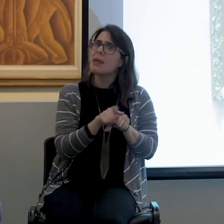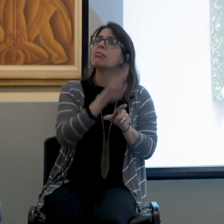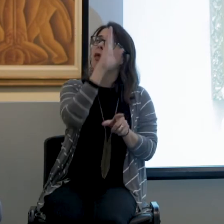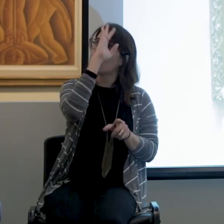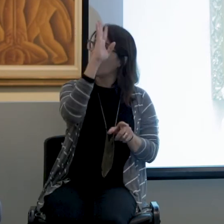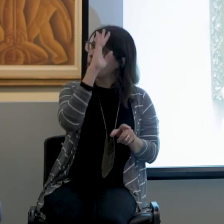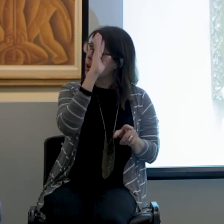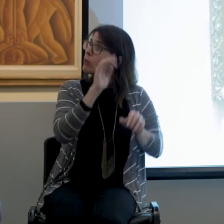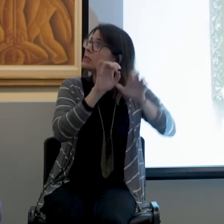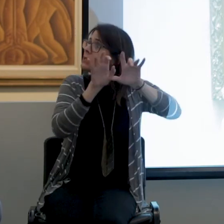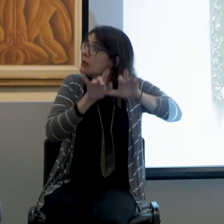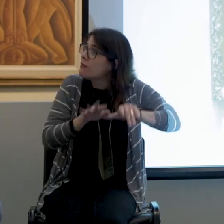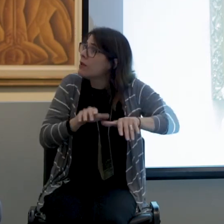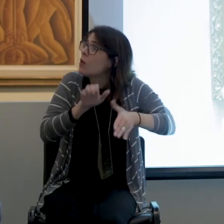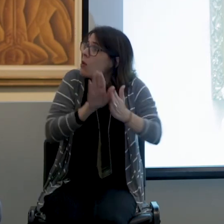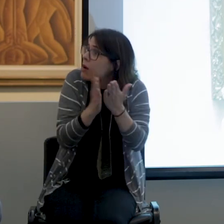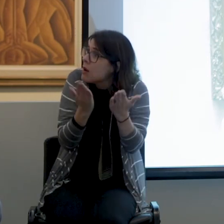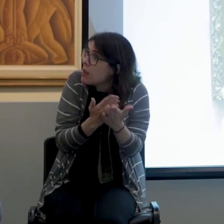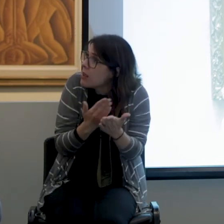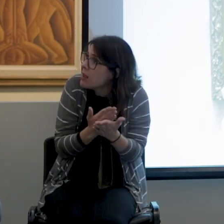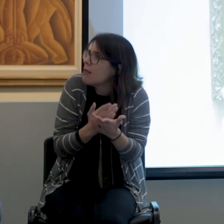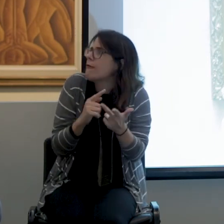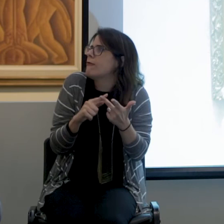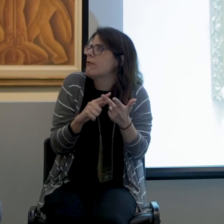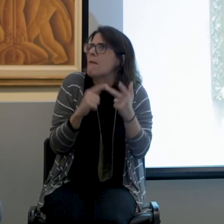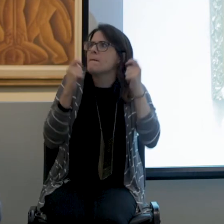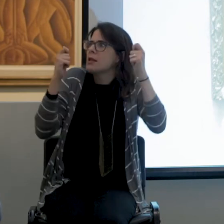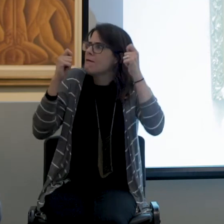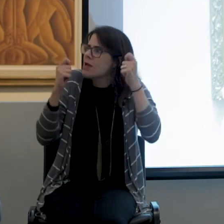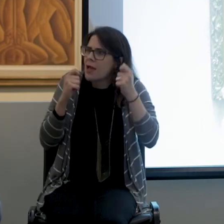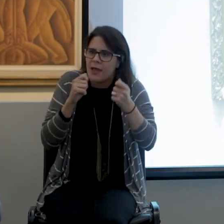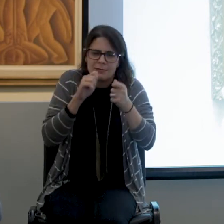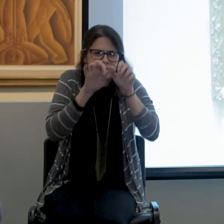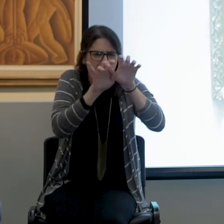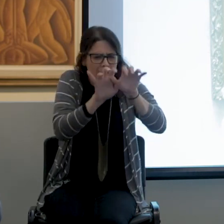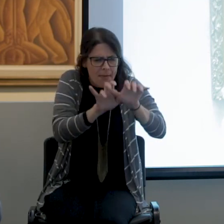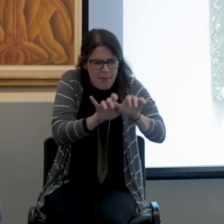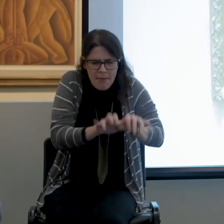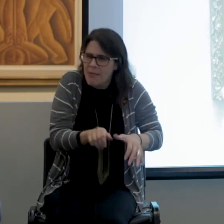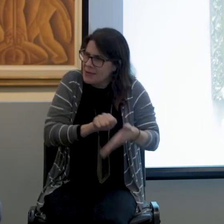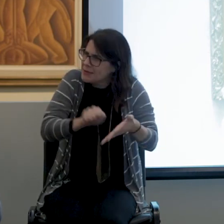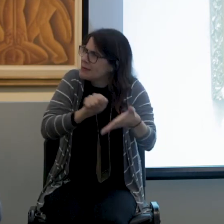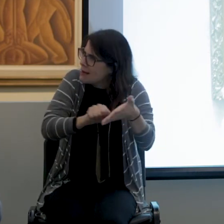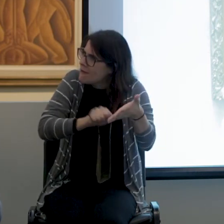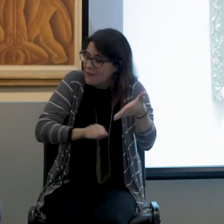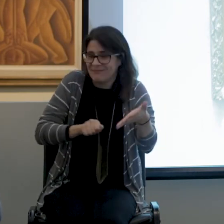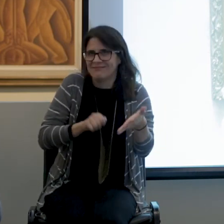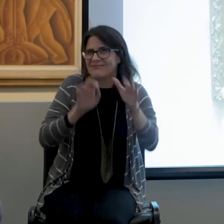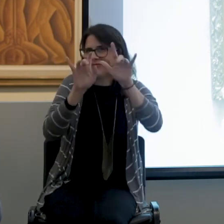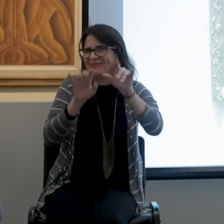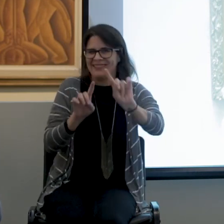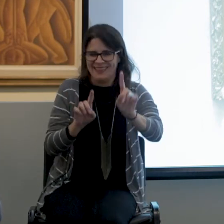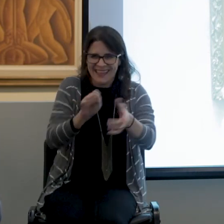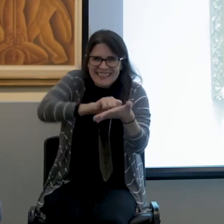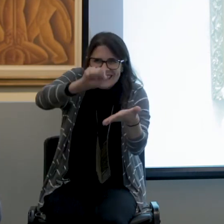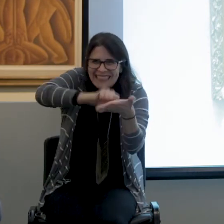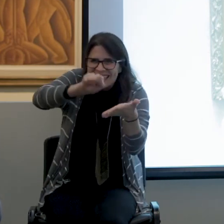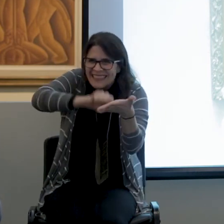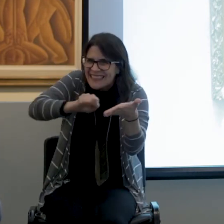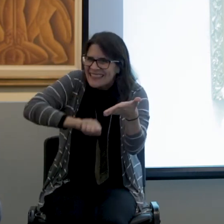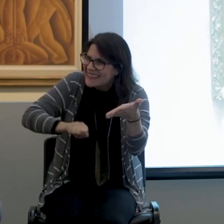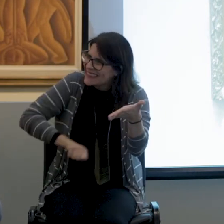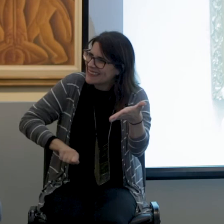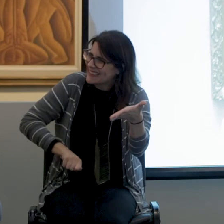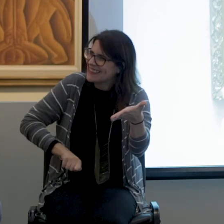livros, manifestos importantíssimos, né? O abstracionismo como a